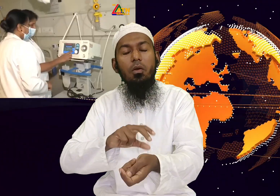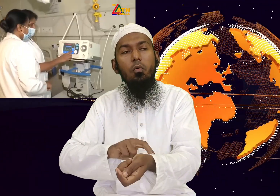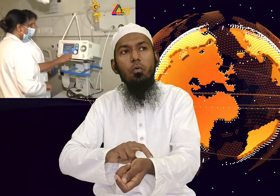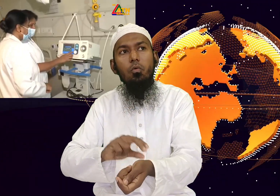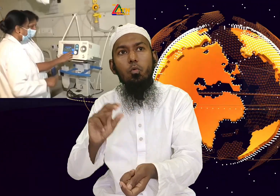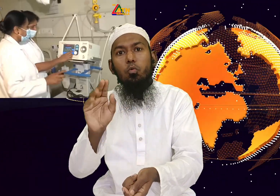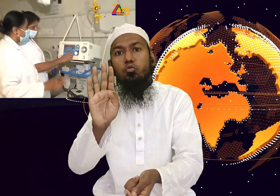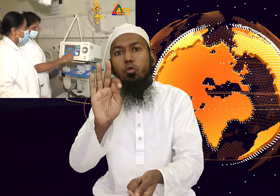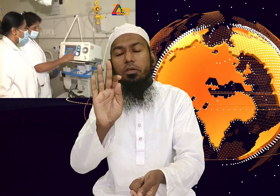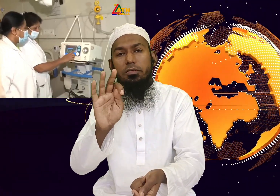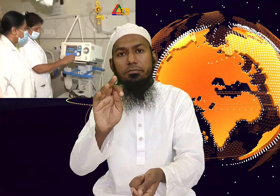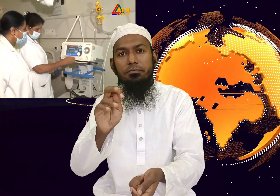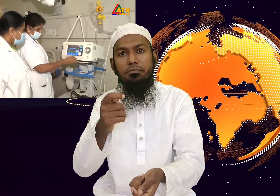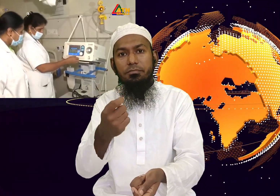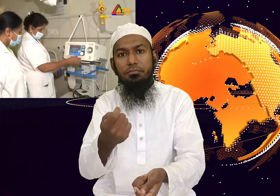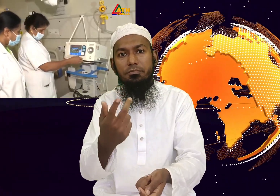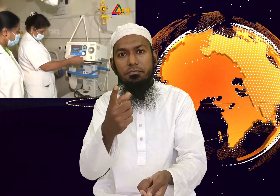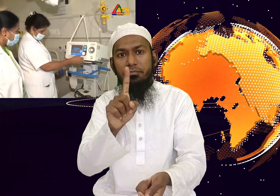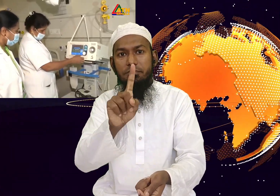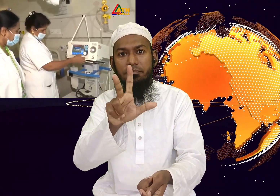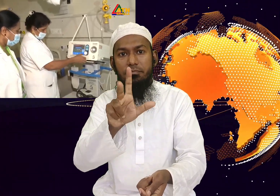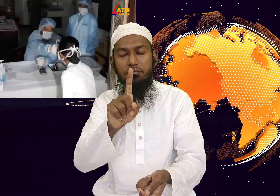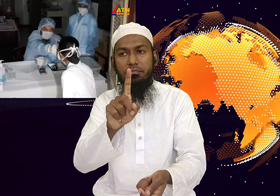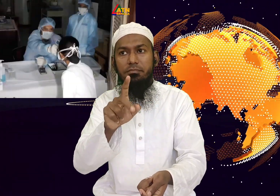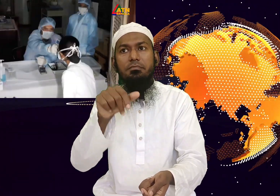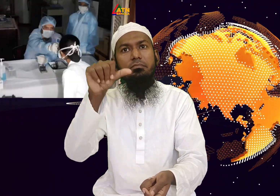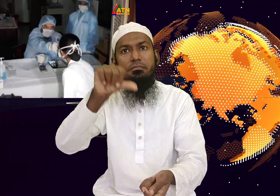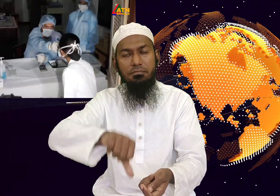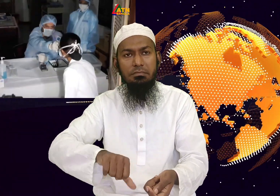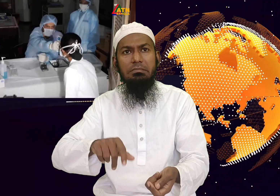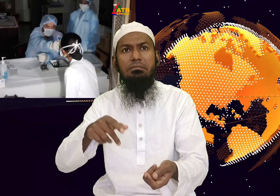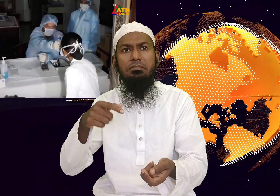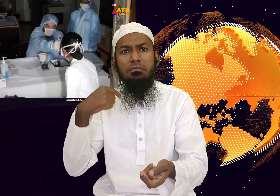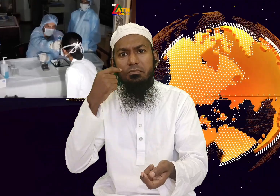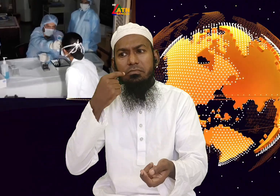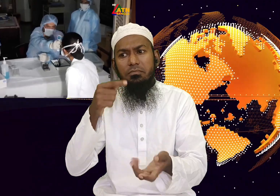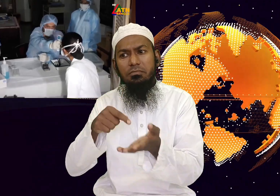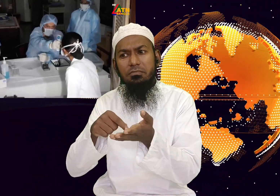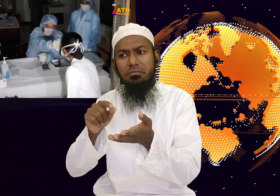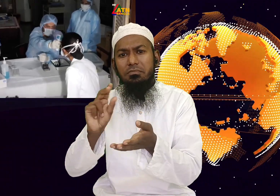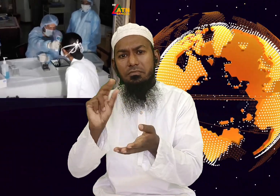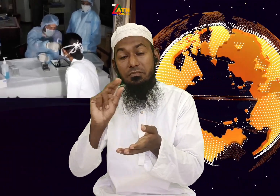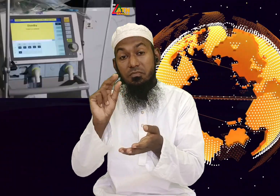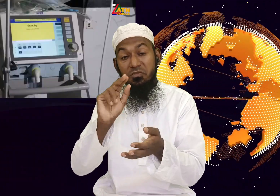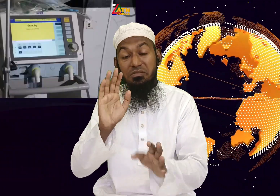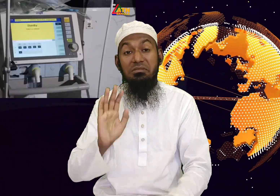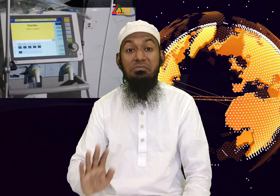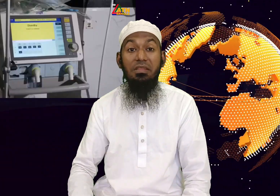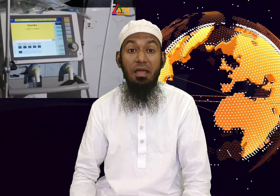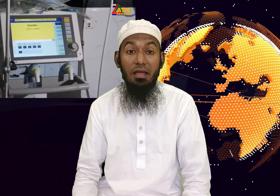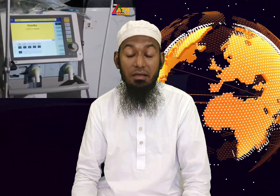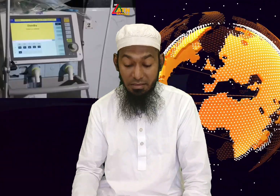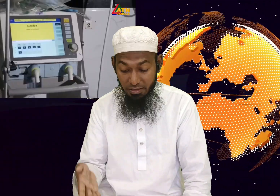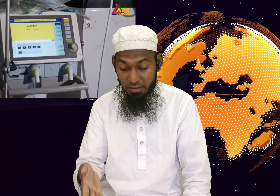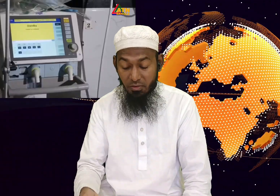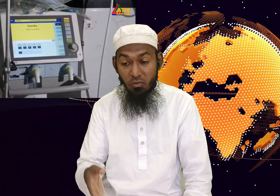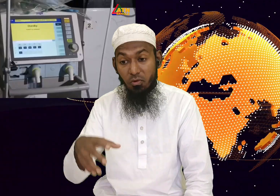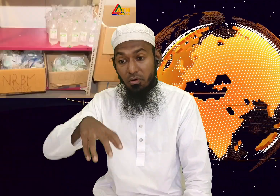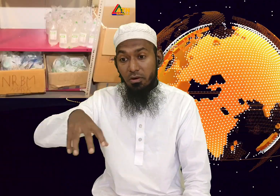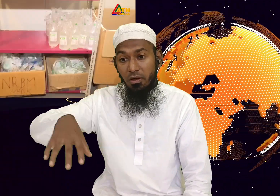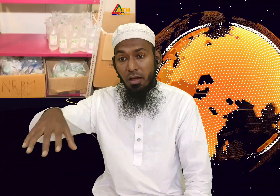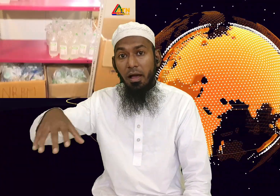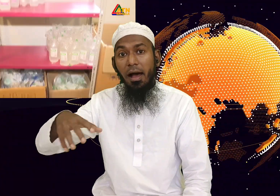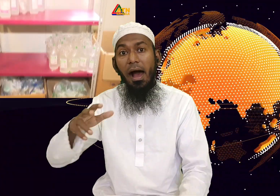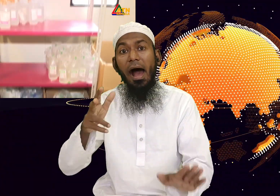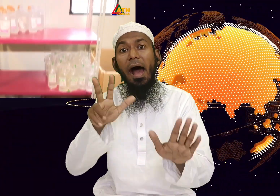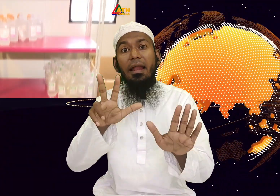জনের রিপোর্ট নেগেটিভ এসেছে, বাকিগুলোর ফলাফলের অপেক্ষা চলছে। বর্তমানে জেলায় ৮ জন সক্রিয় করোনা রোগী রয়েছেন।